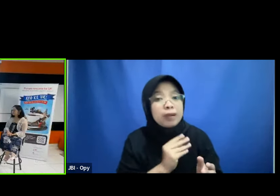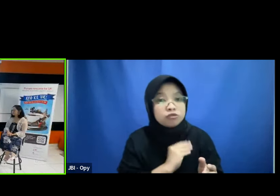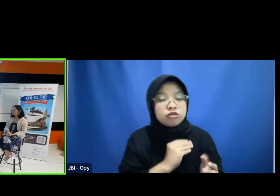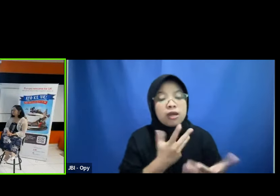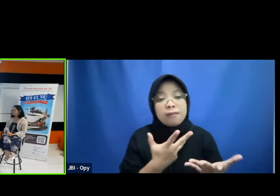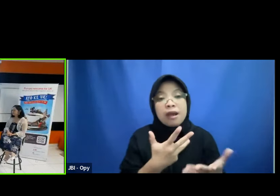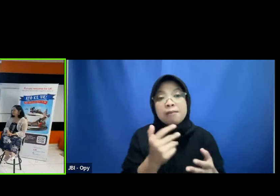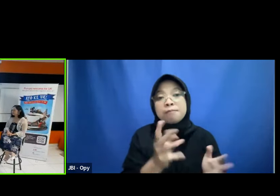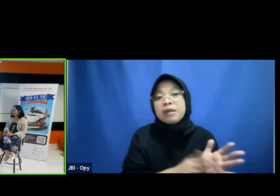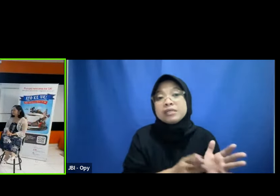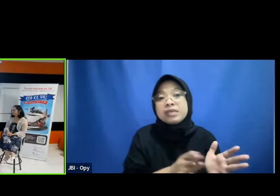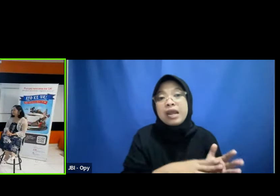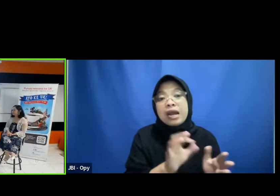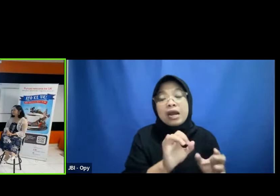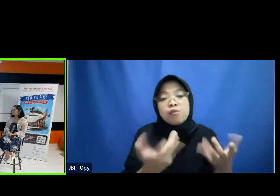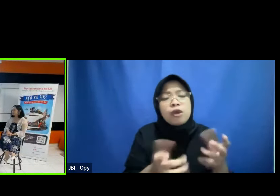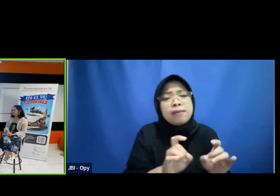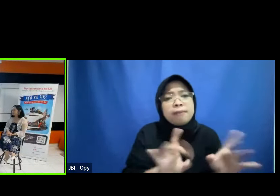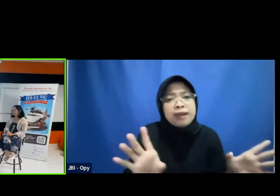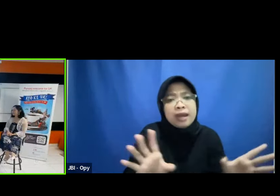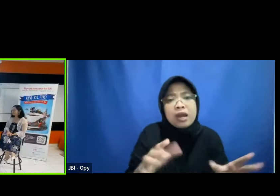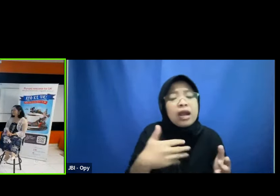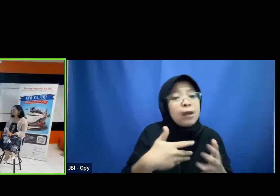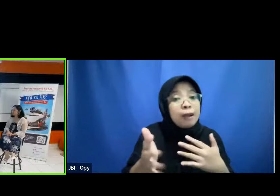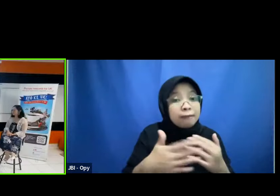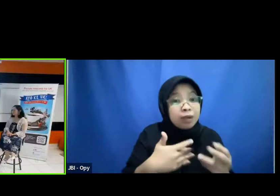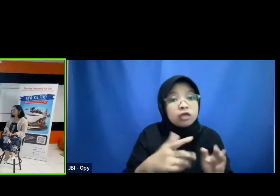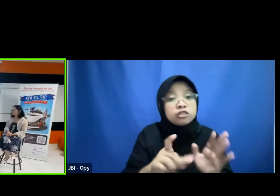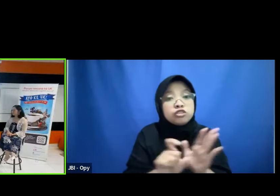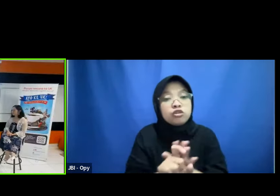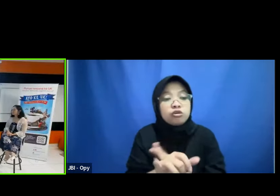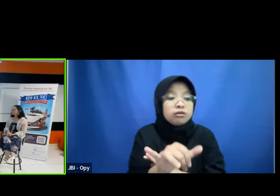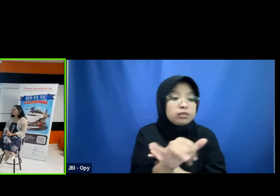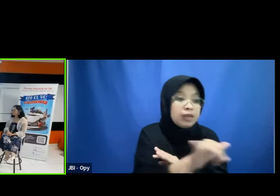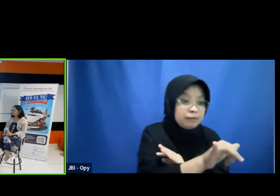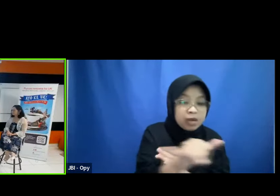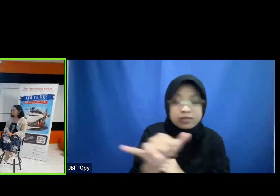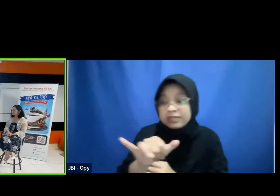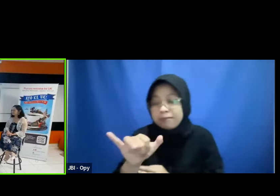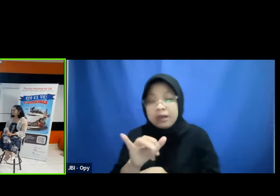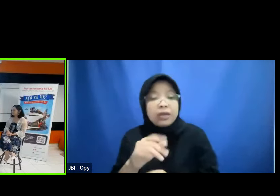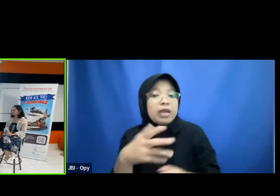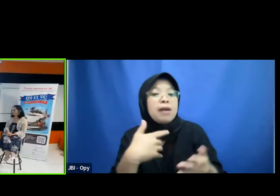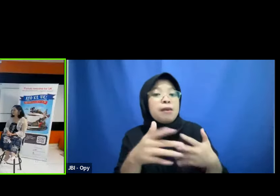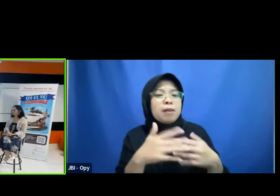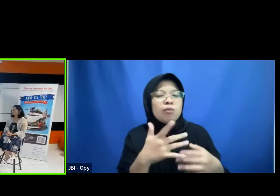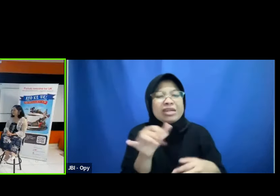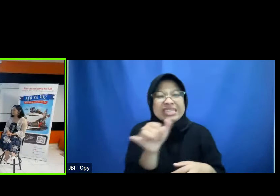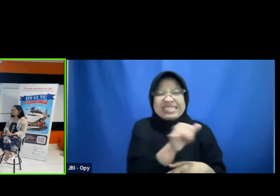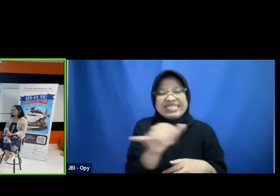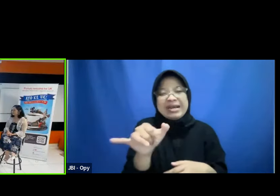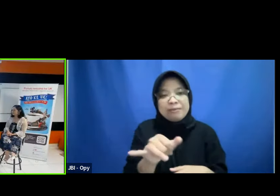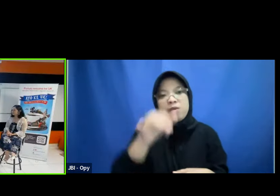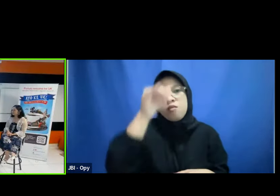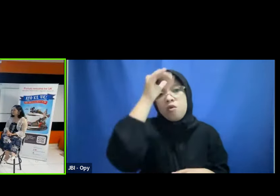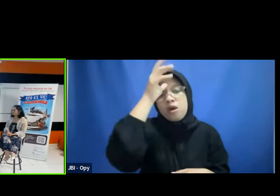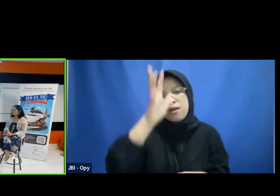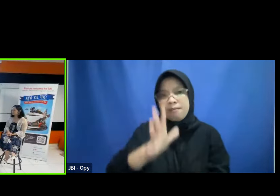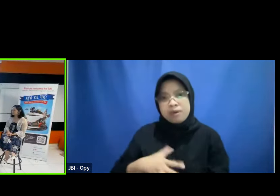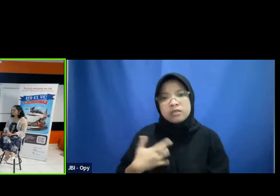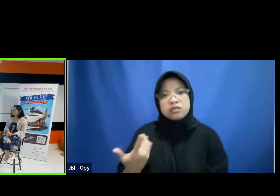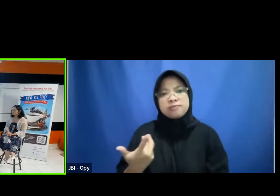e berbeda atau enggak masalah juga kalau misalkan sama Nanti kalaupun sama persis mungkin si interview panel akan ngasa